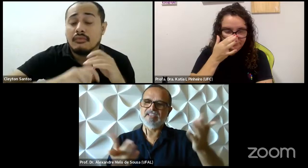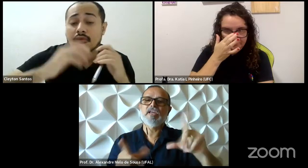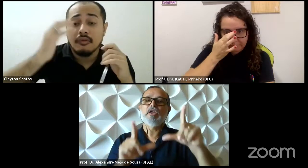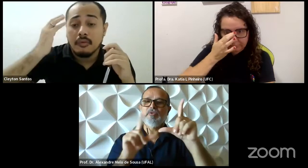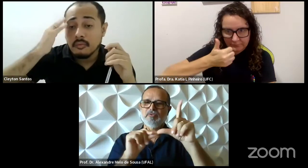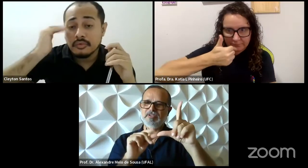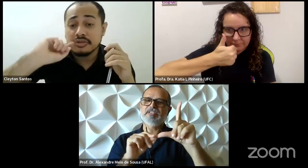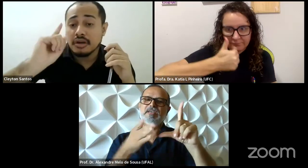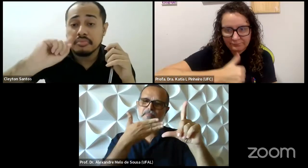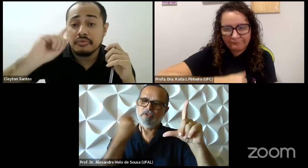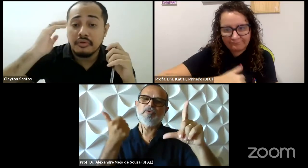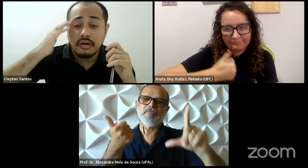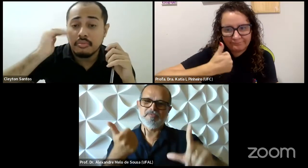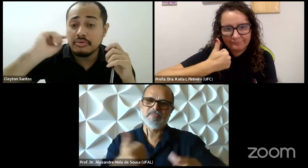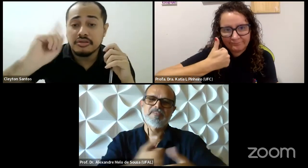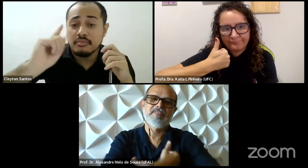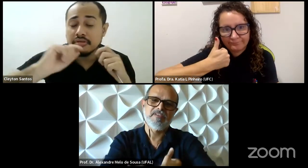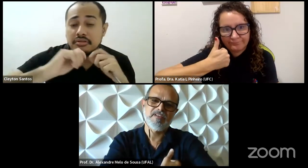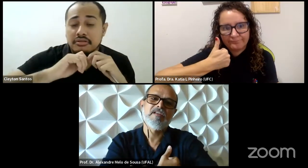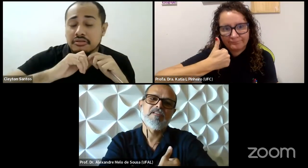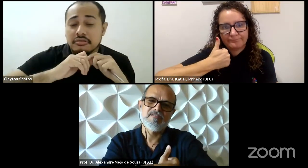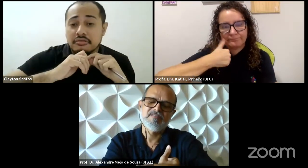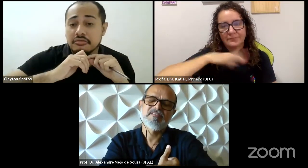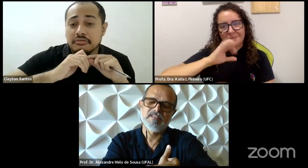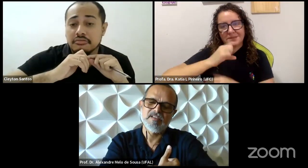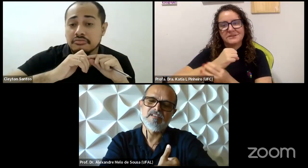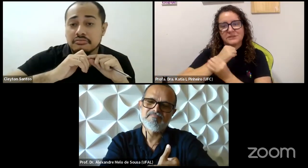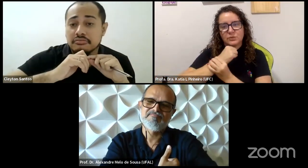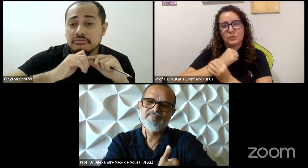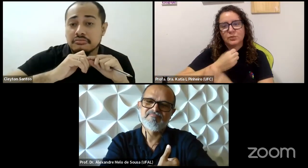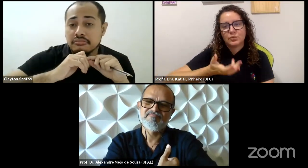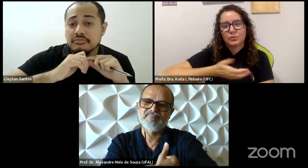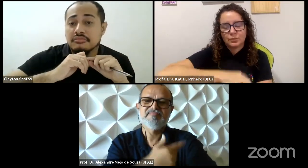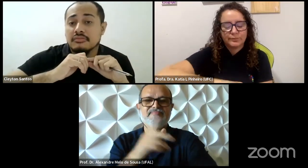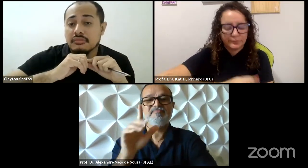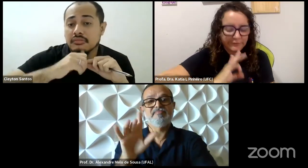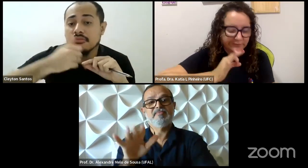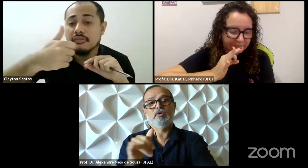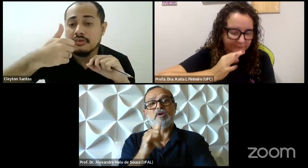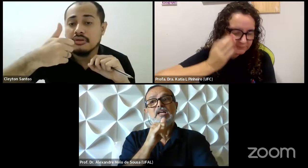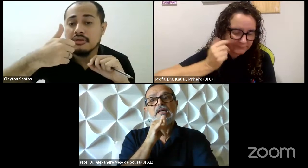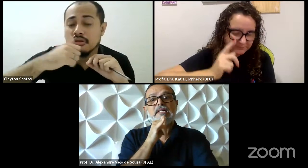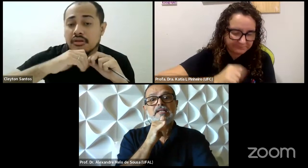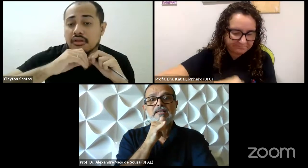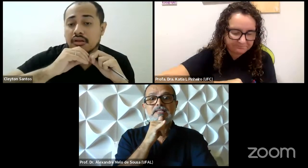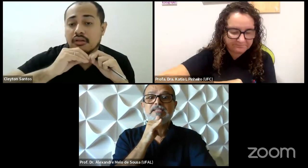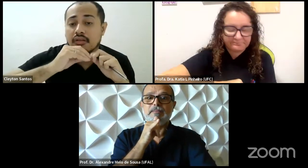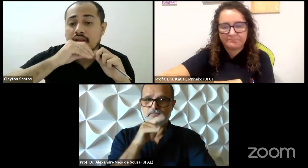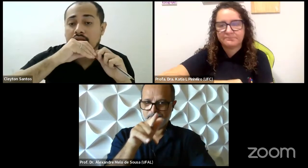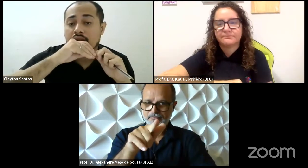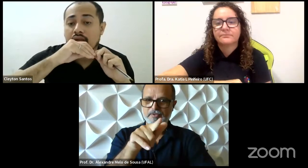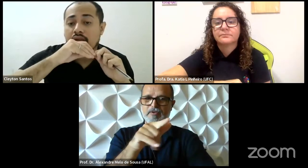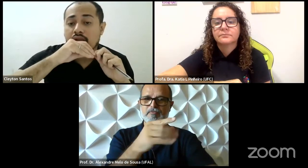informação. Sim, melhor um link. Eu acho que seria, de repente, mais seguro.